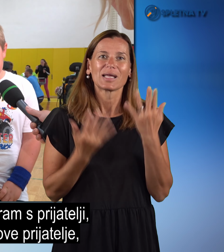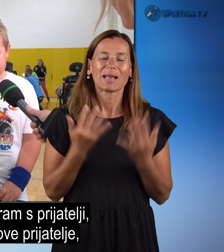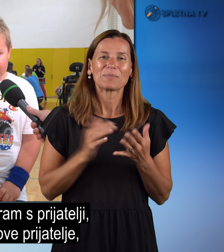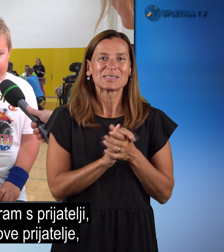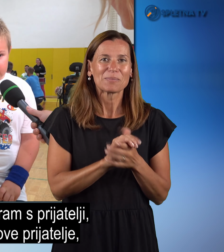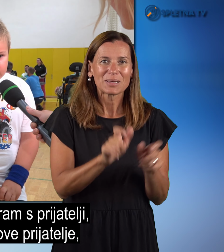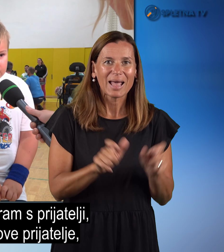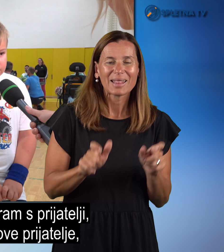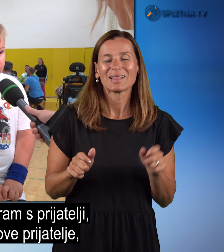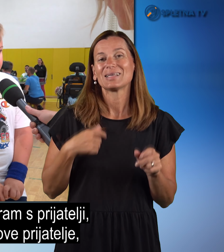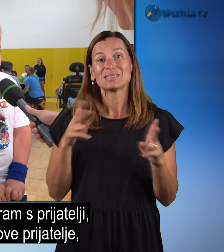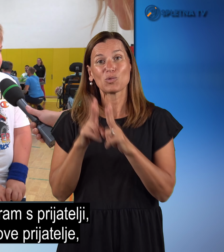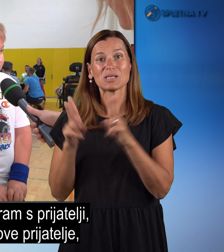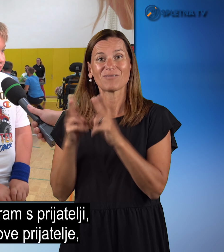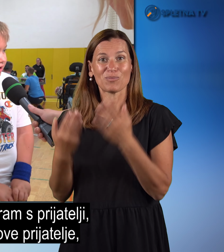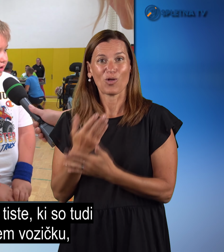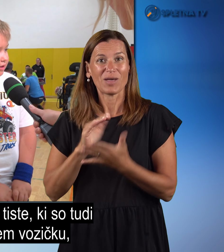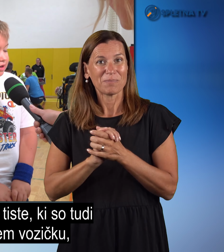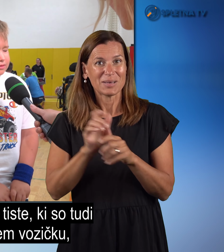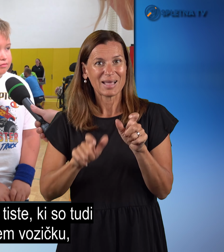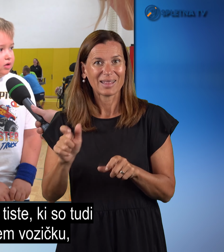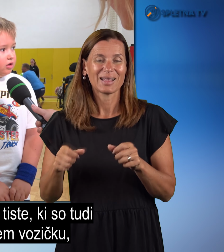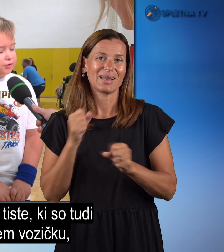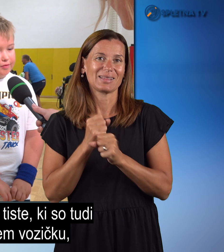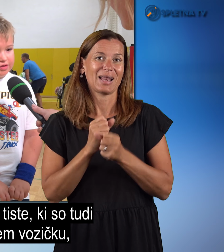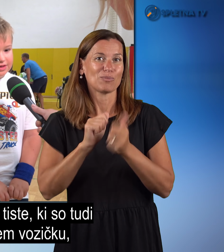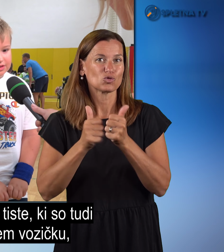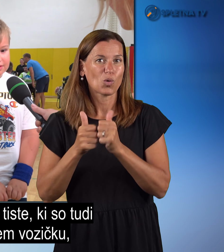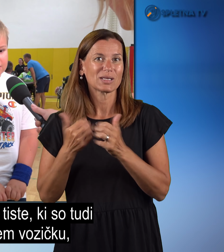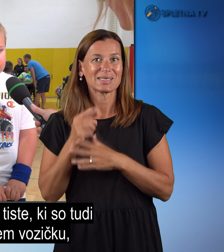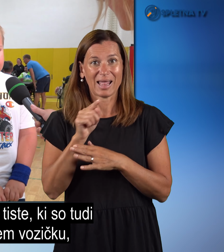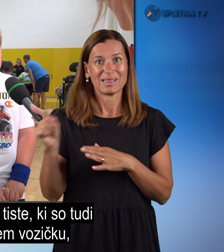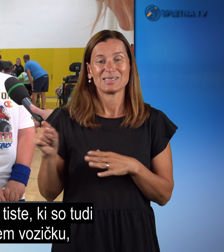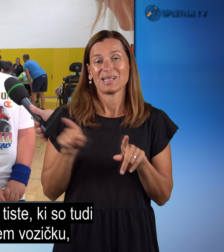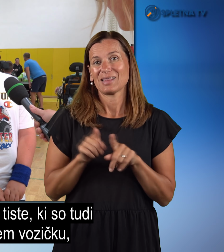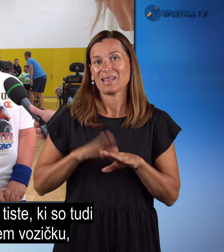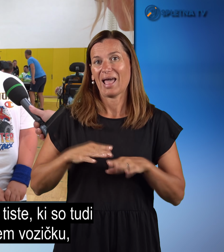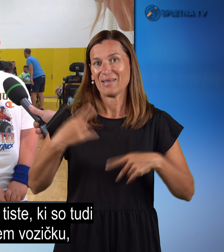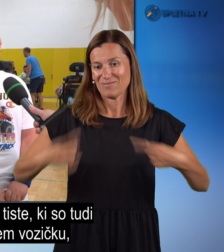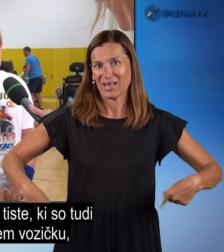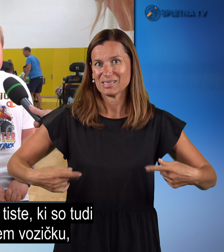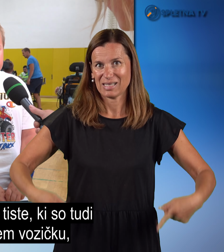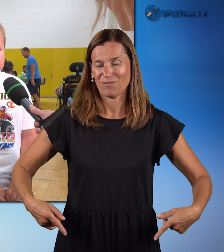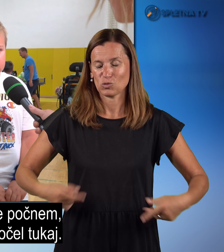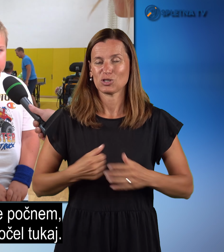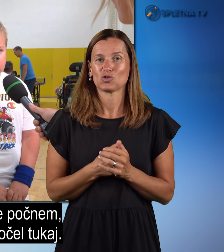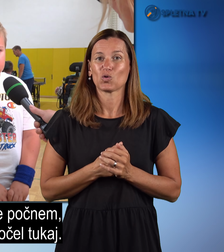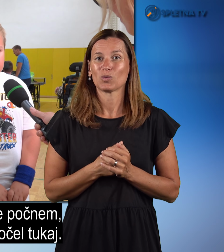prijatelji, spoznavam nove prijatelje, delam športe za tiste, ko so tudi na invalidskem